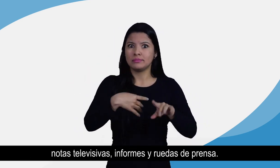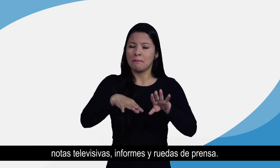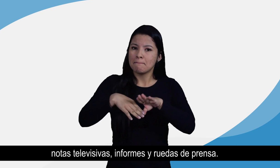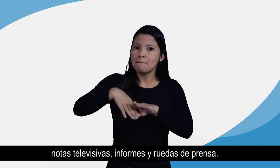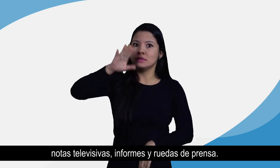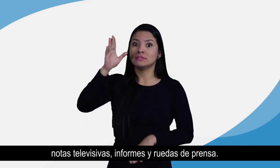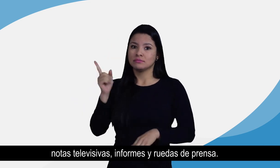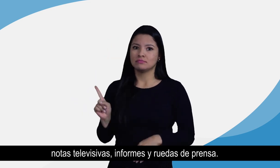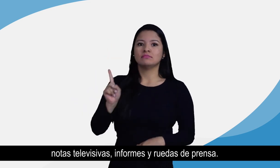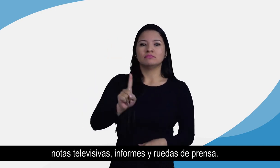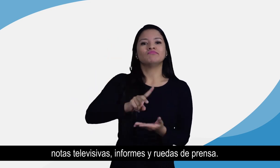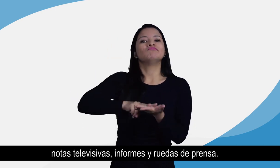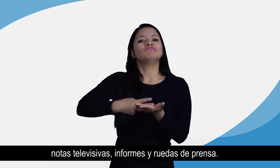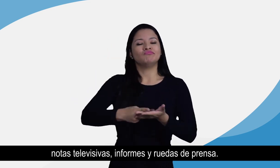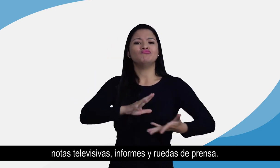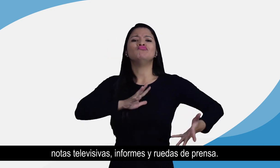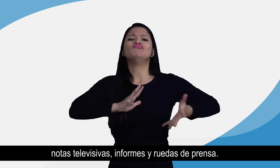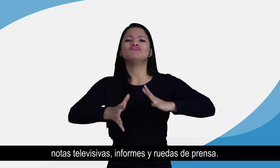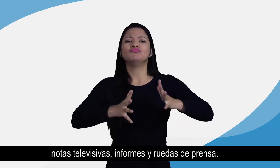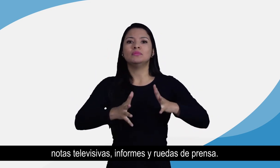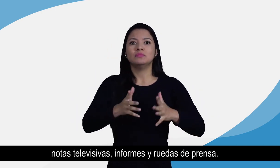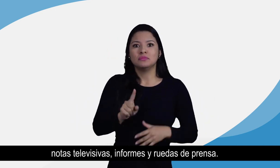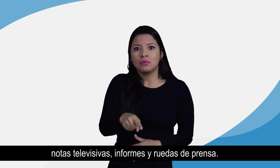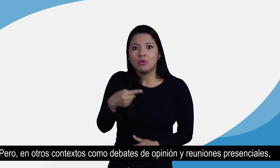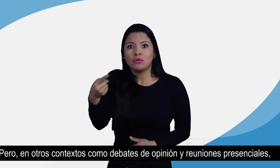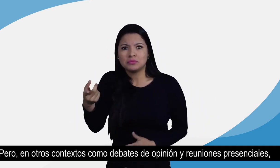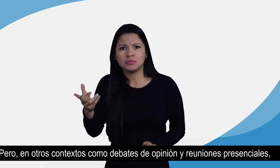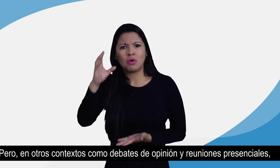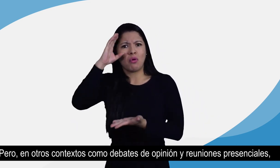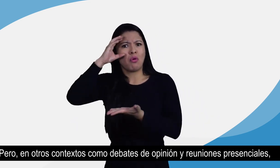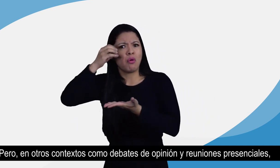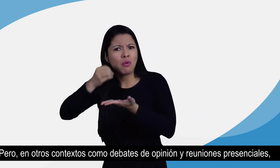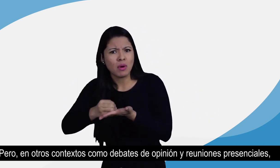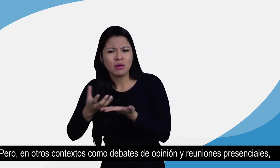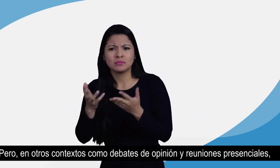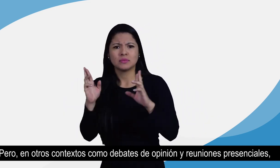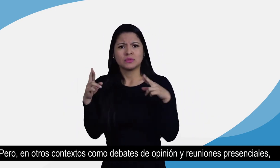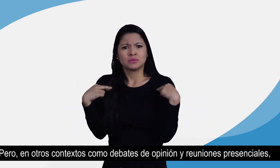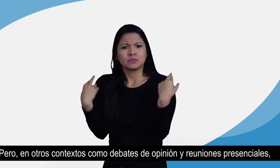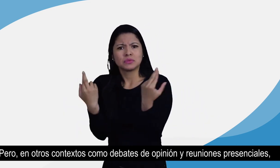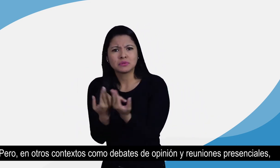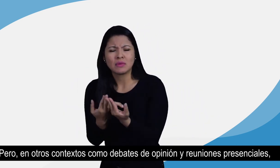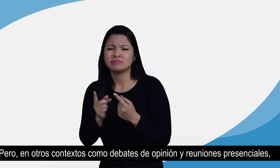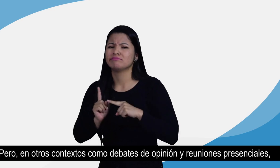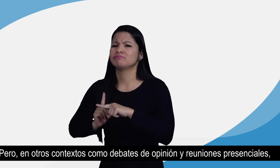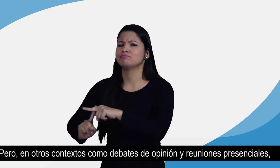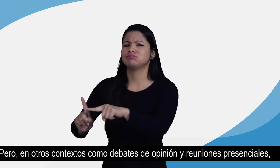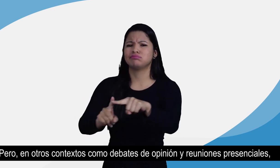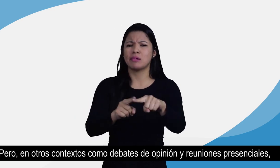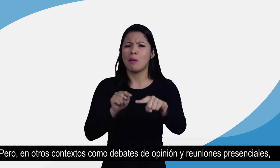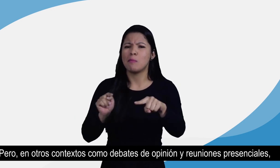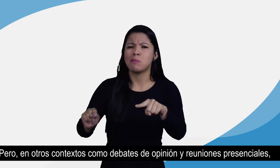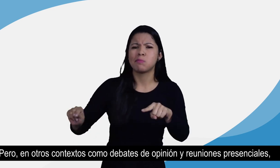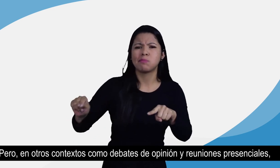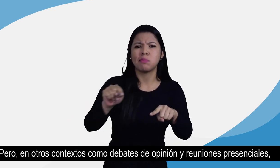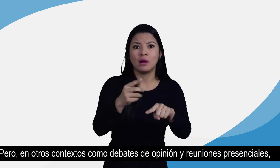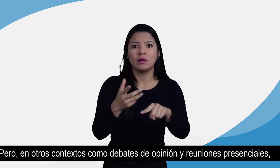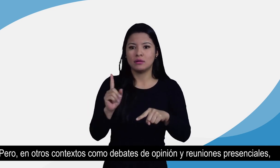televisivas, informes y ruedas de prensa. Pero en otros contextos como debates de opinión y reuniones presenciales